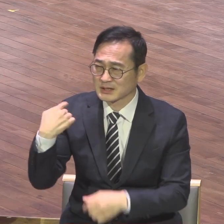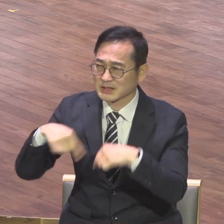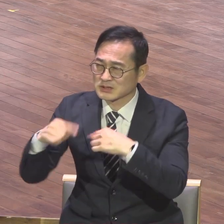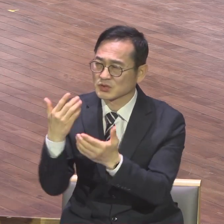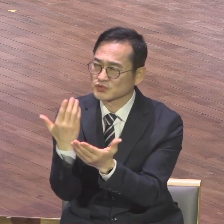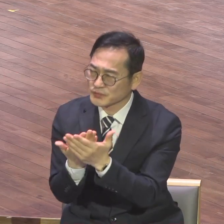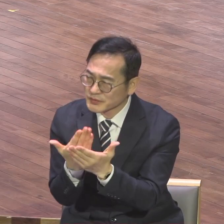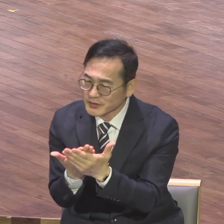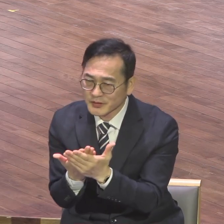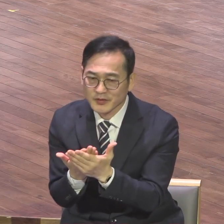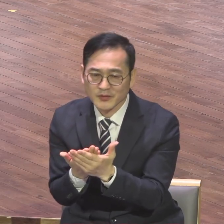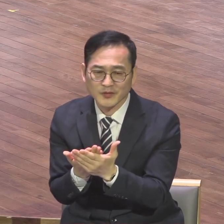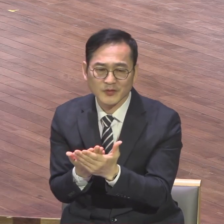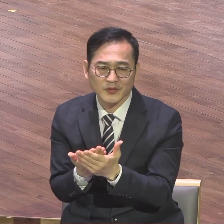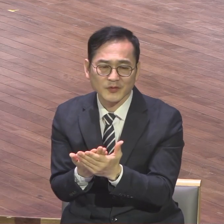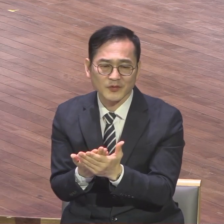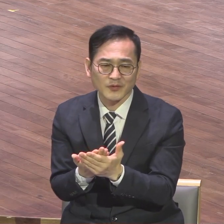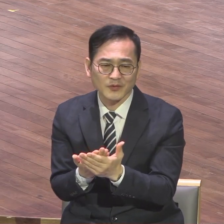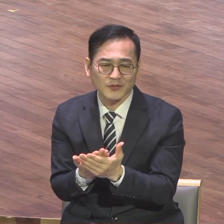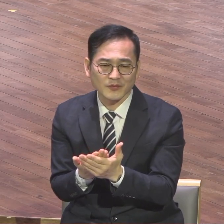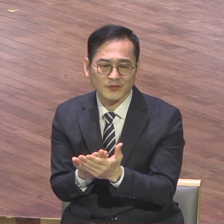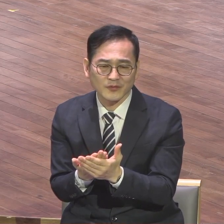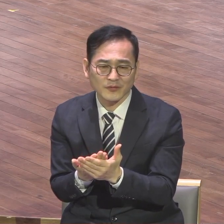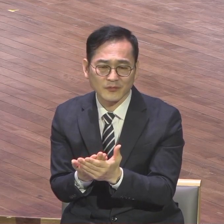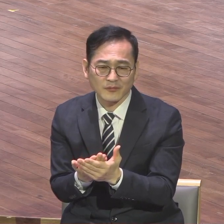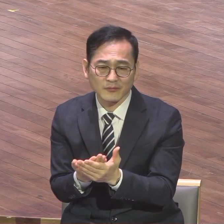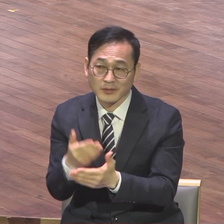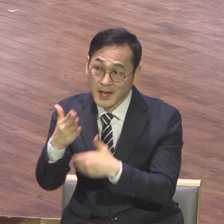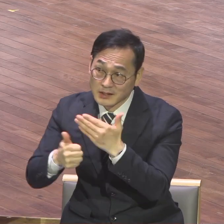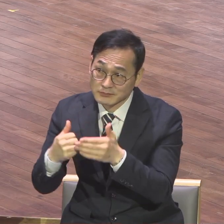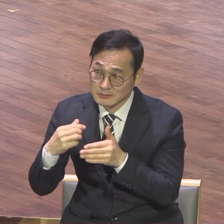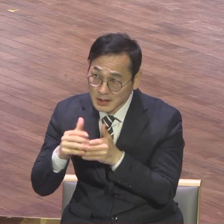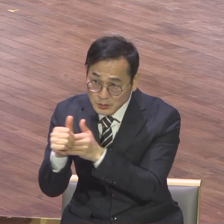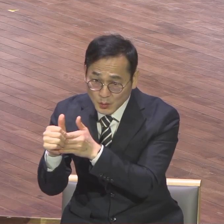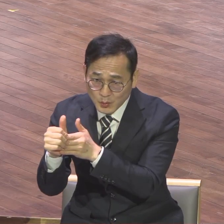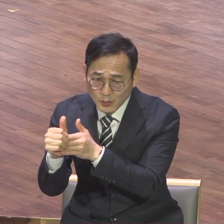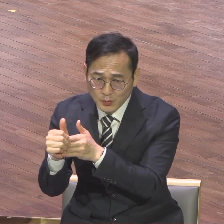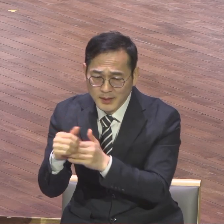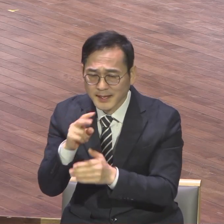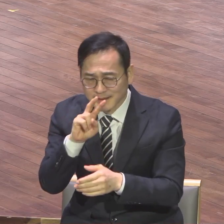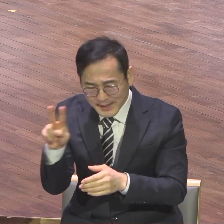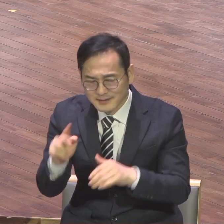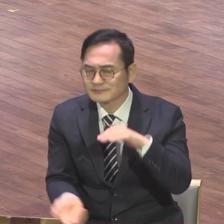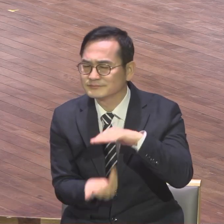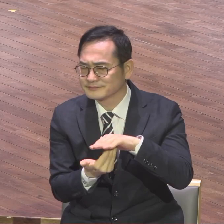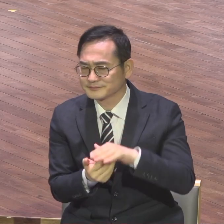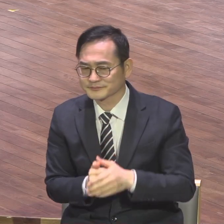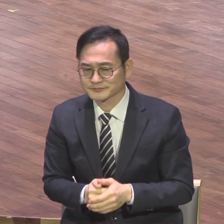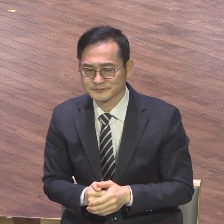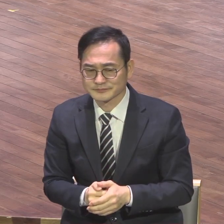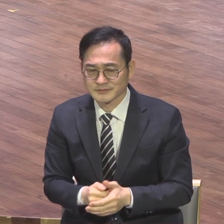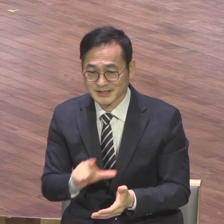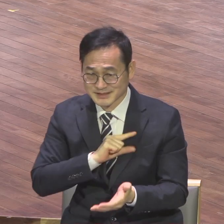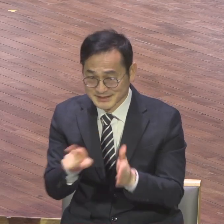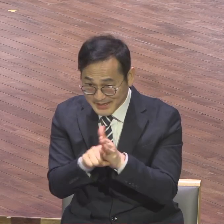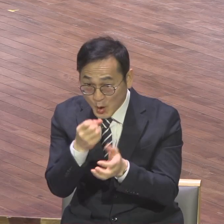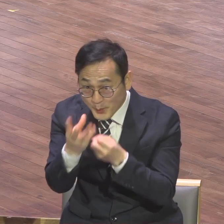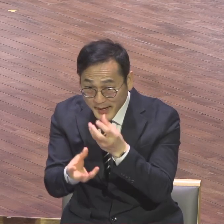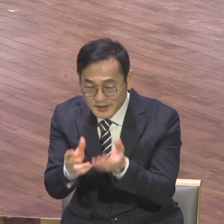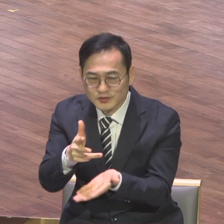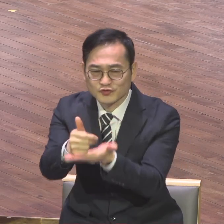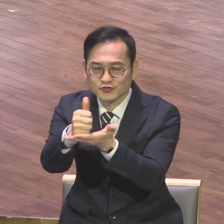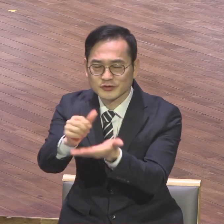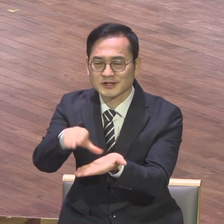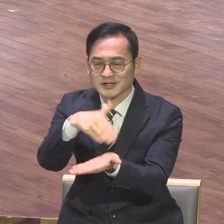다스리게 없어서. 그래 하나님 뜻이 이루어지니까요. 우리 신앙 고백하겠습니다. 주는 그리스도시요